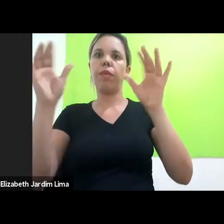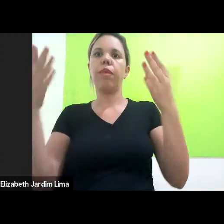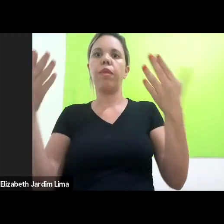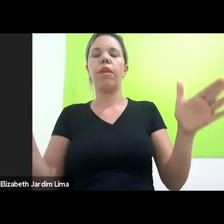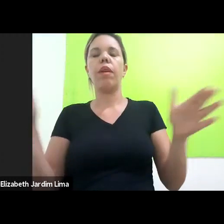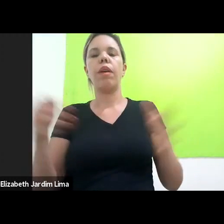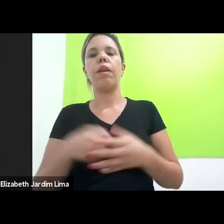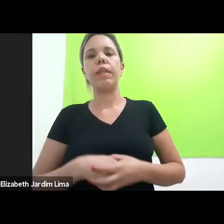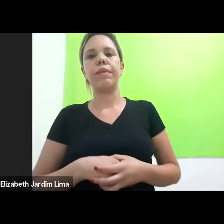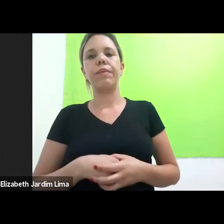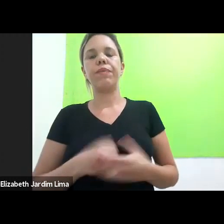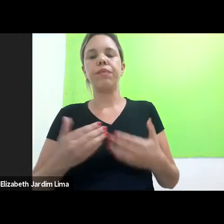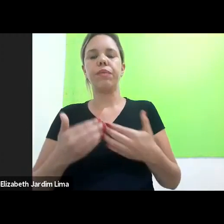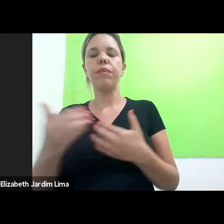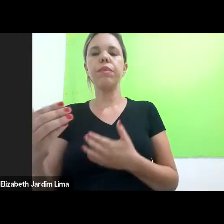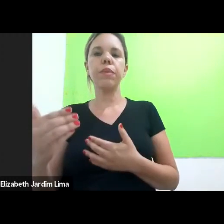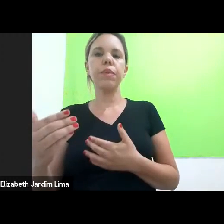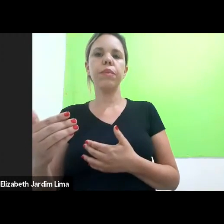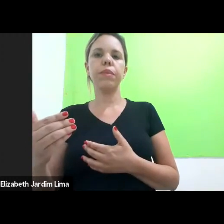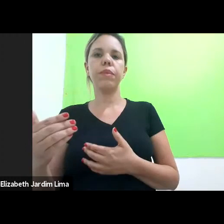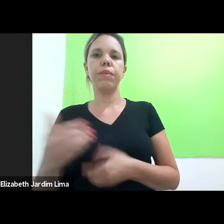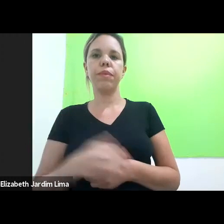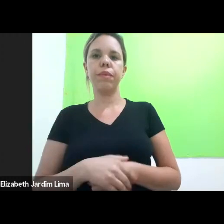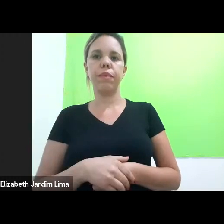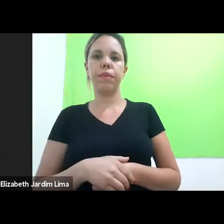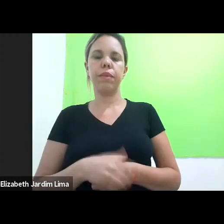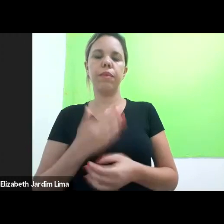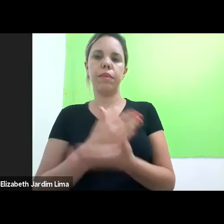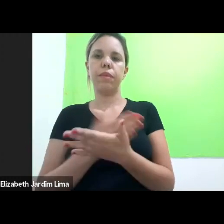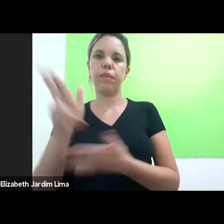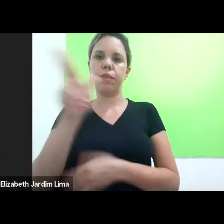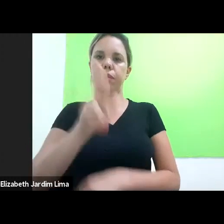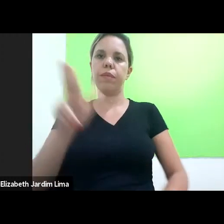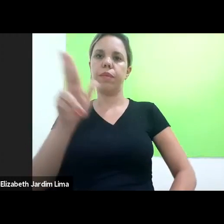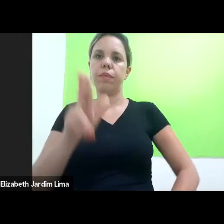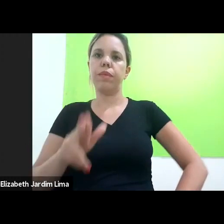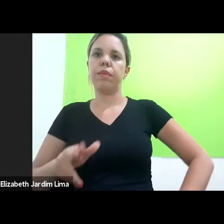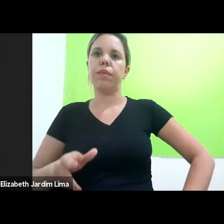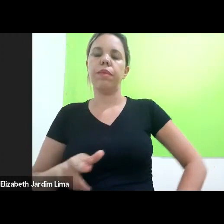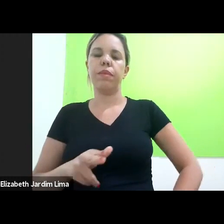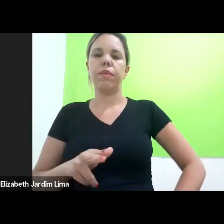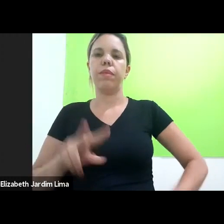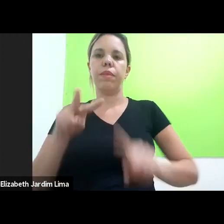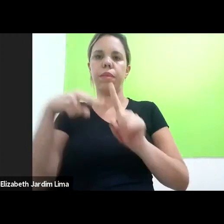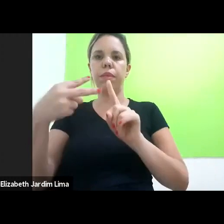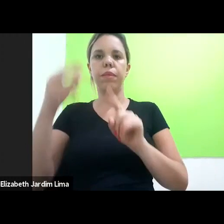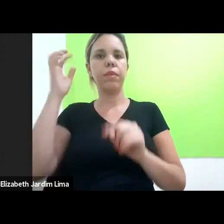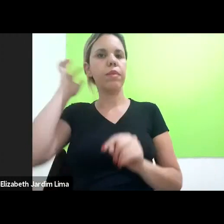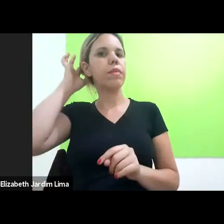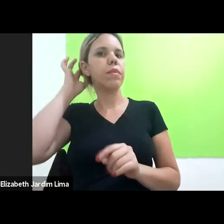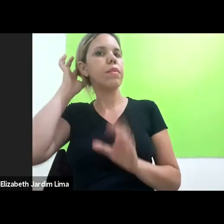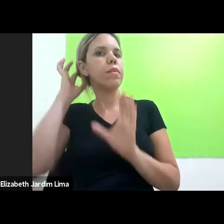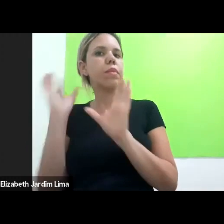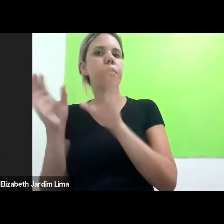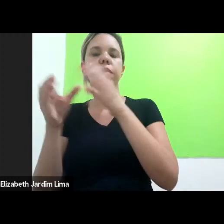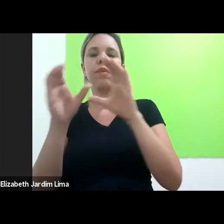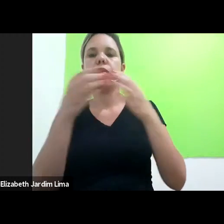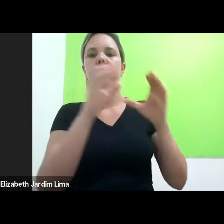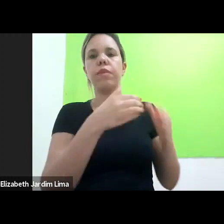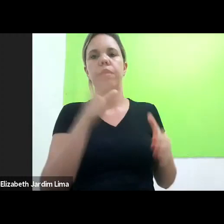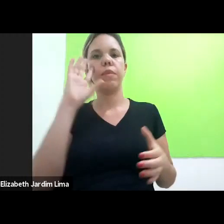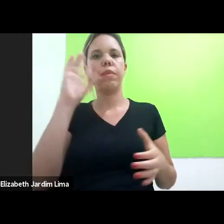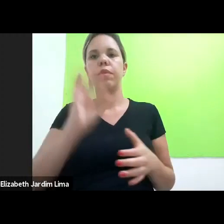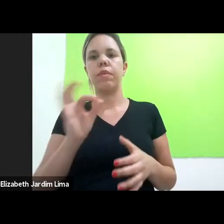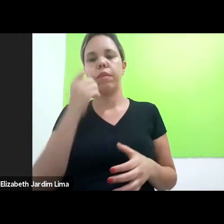E a partir disso, né, quando eu ingressei na universidade, nessa perspectiva coletiva, né, de não entender o direito enquanto